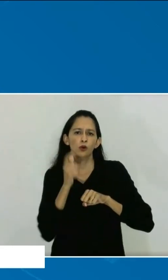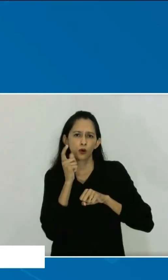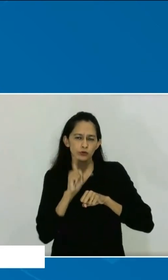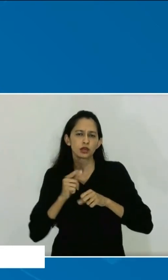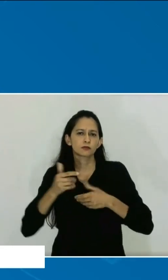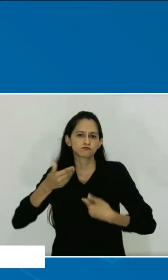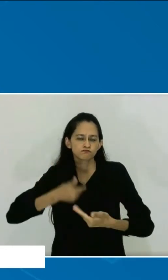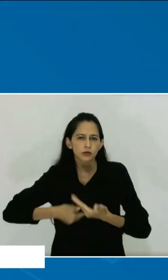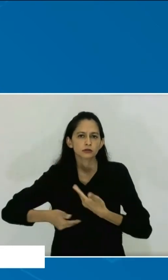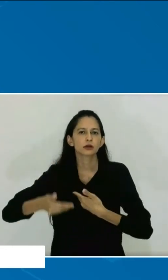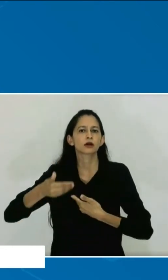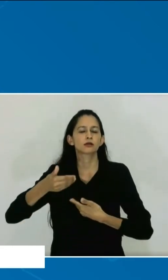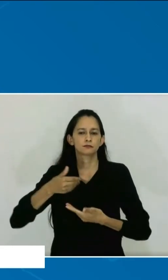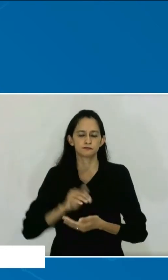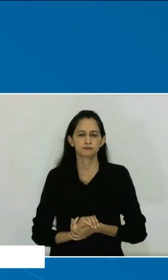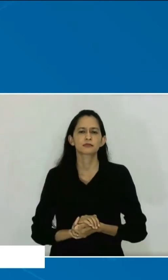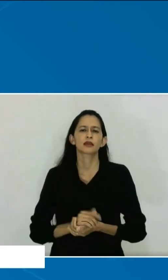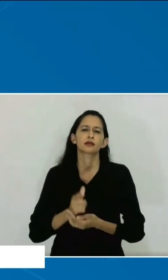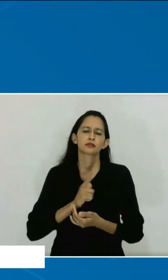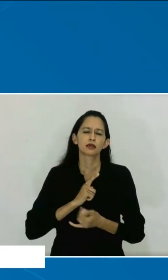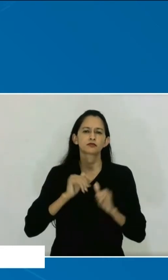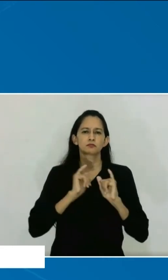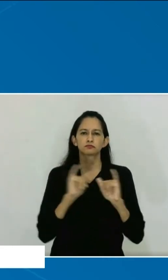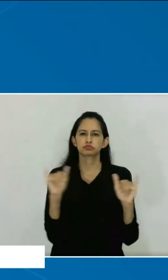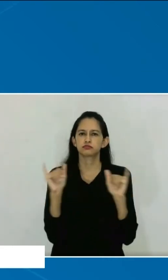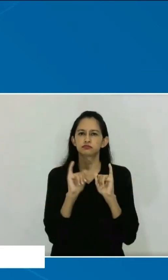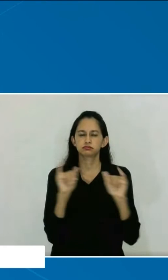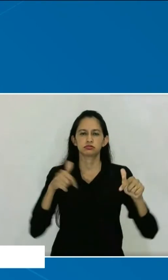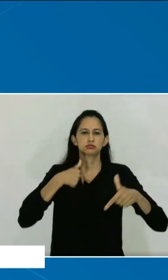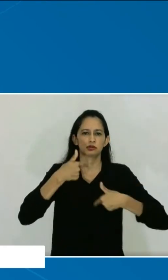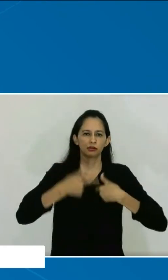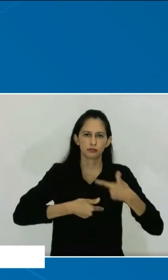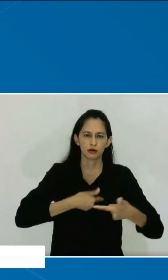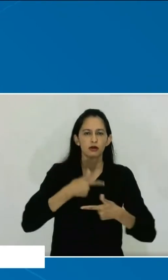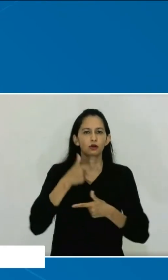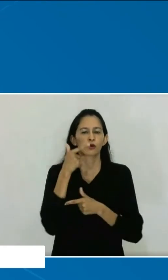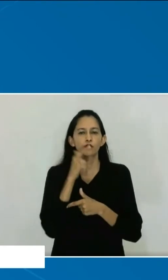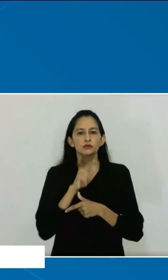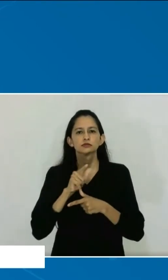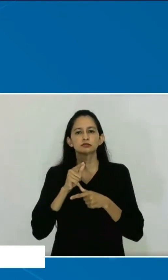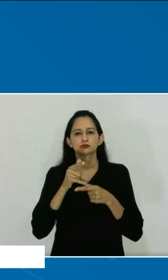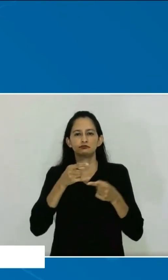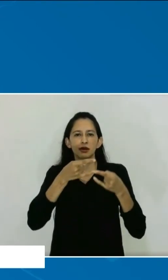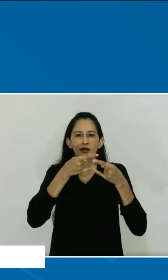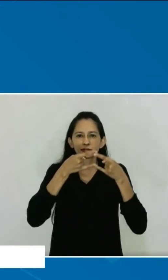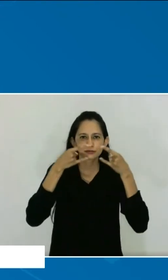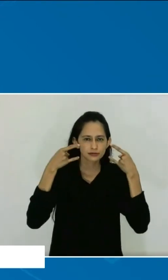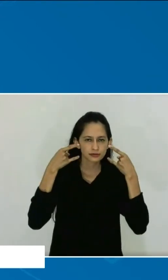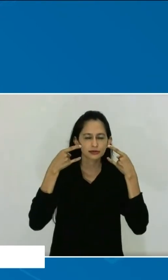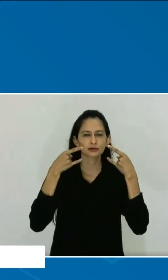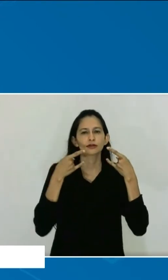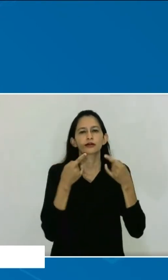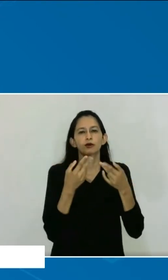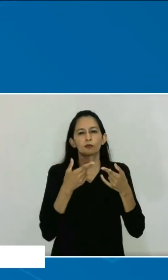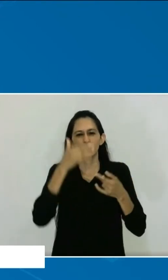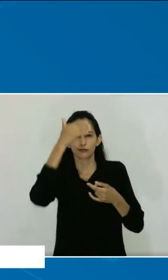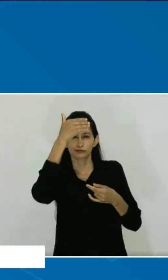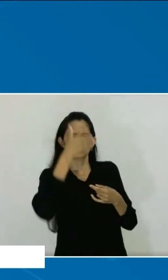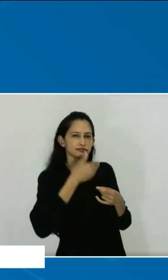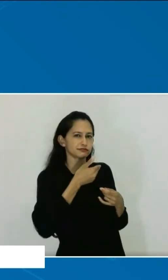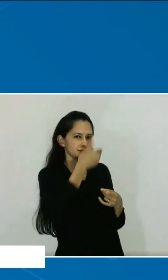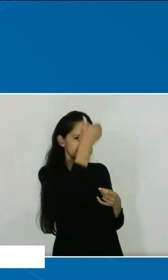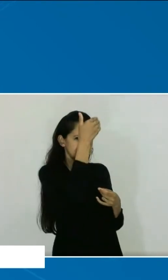também várias campanhas em relação à montagem de máscaras muito parecidas com a N19,